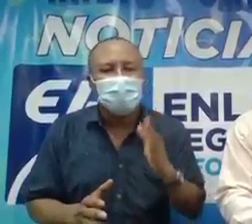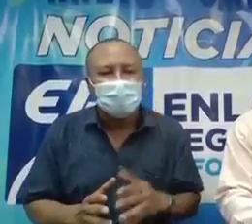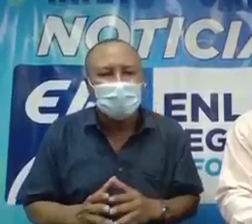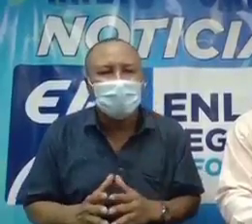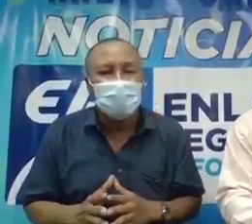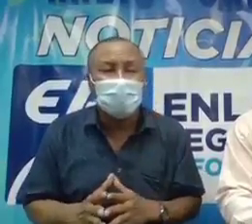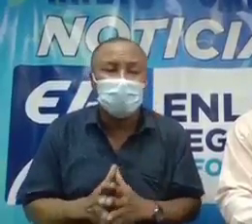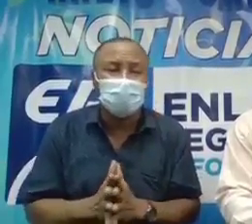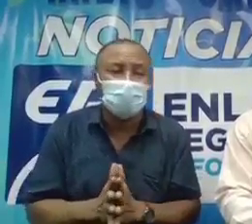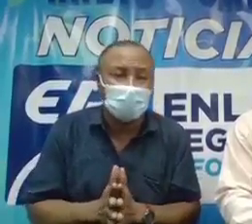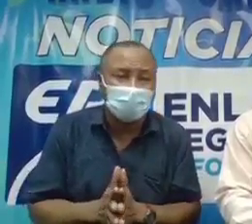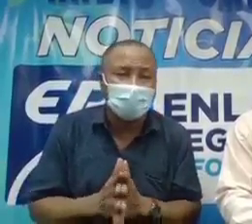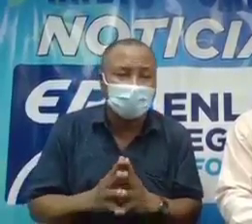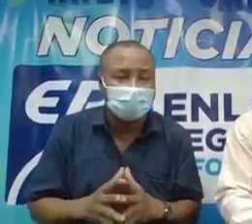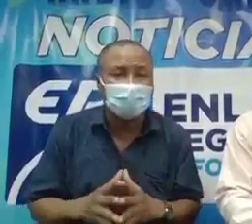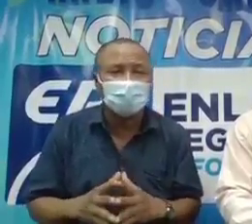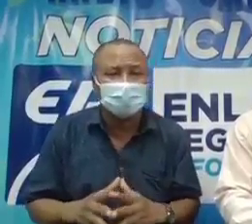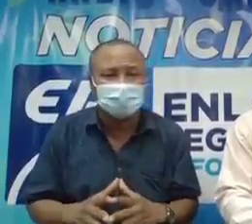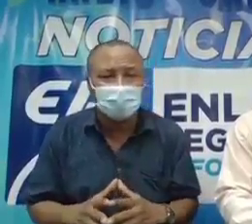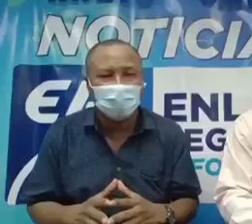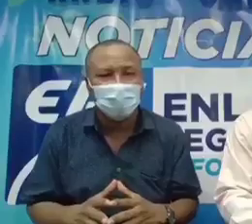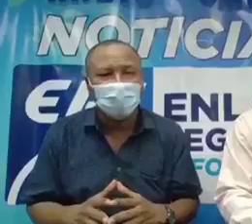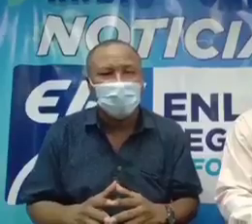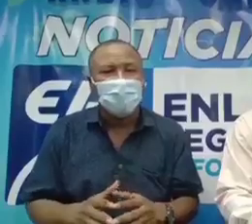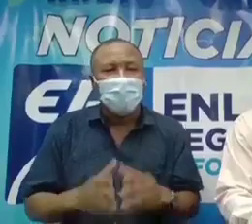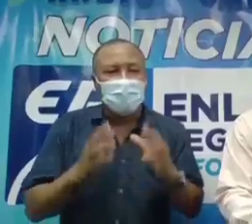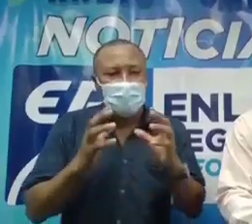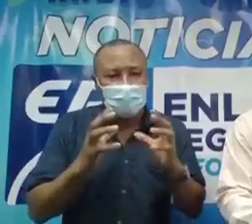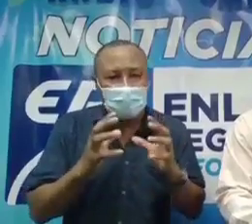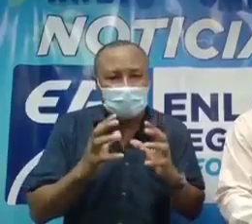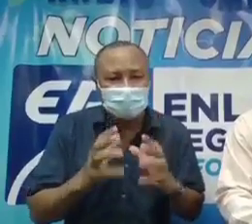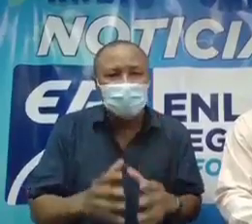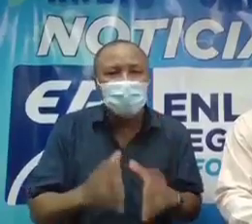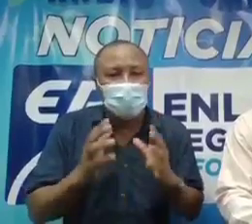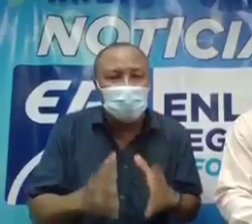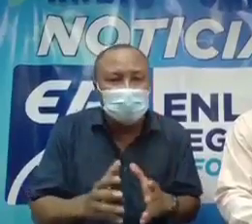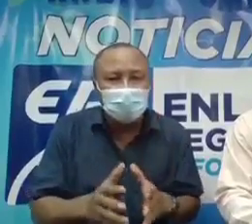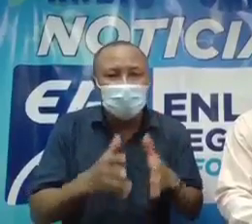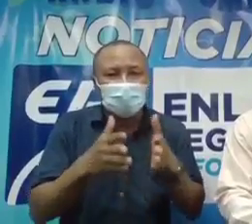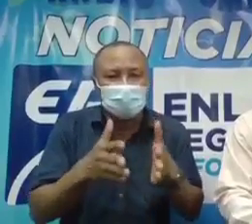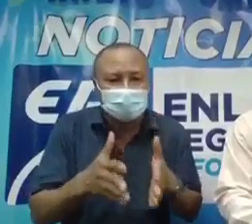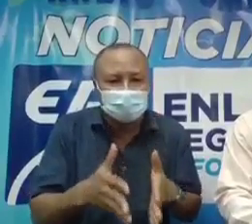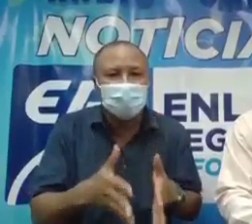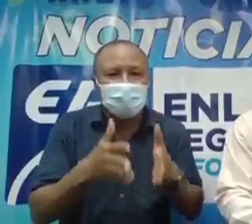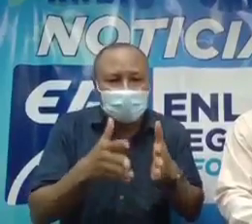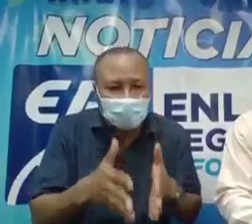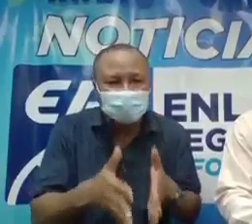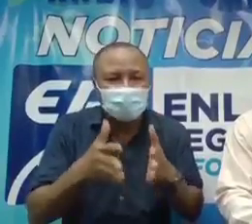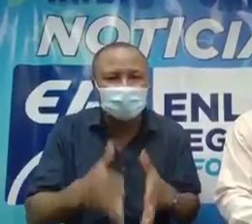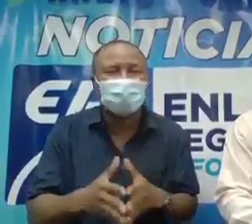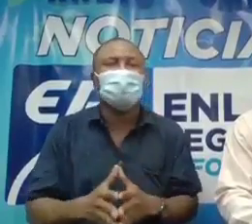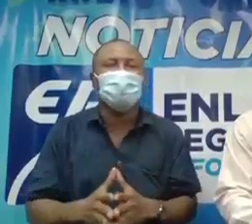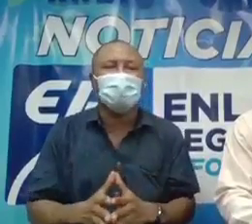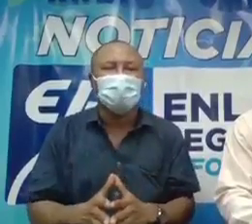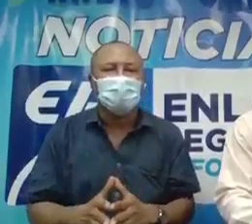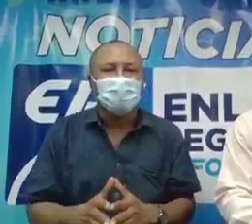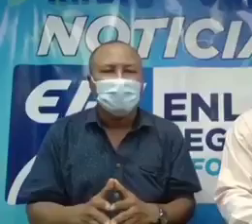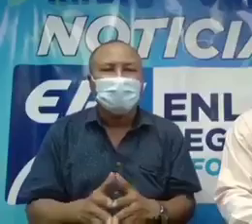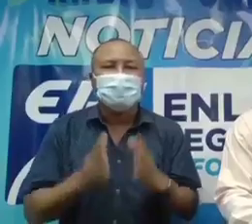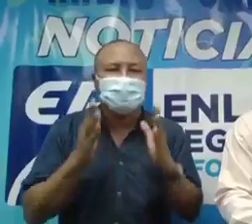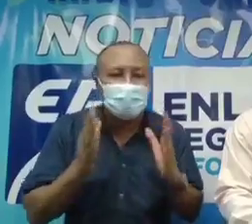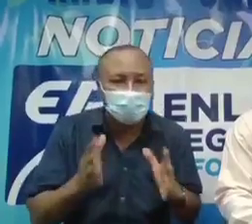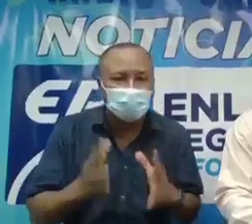entonces, mire, la propia Procuraduría General del Estado, haciendo cumplir lo que determina este